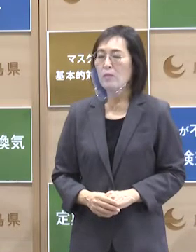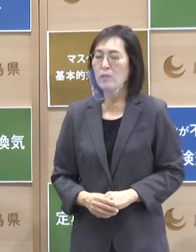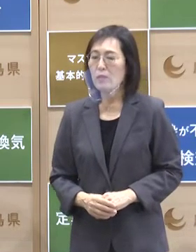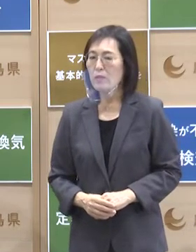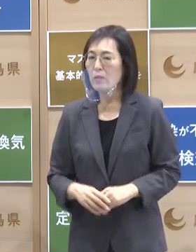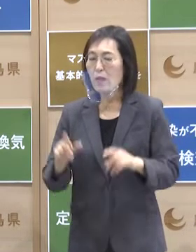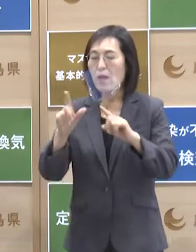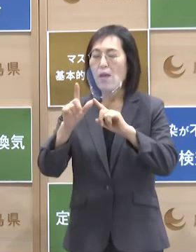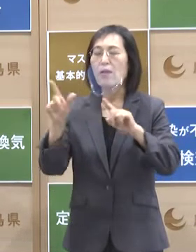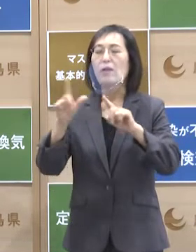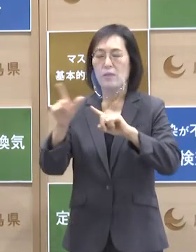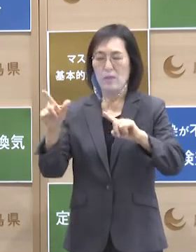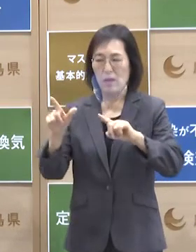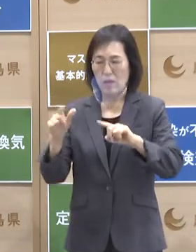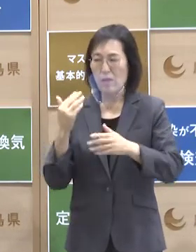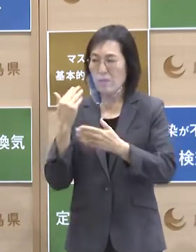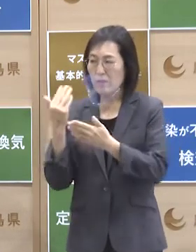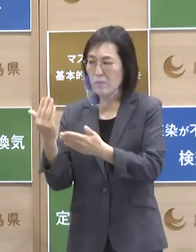NHK の石田です。